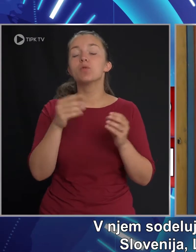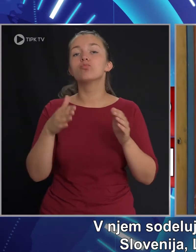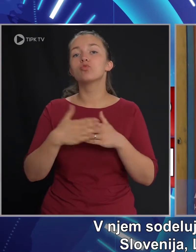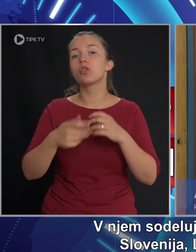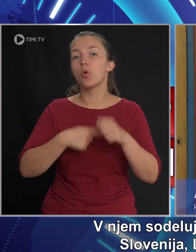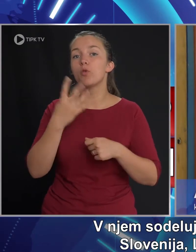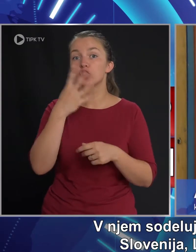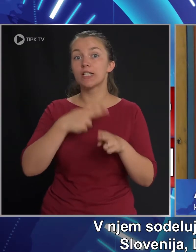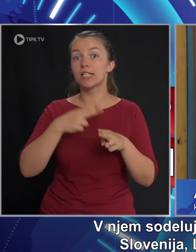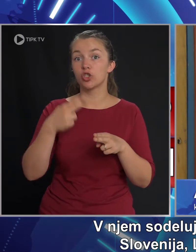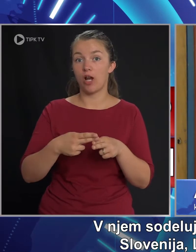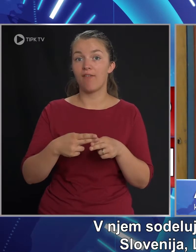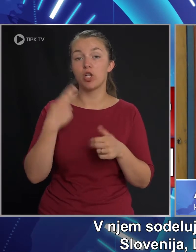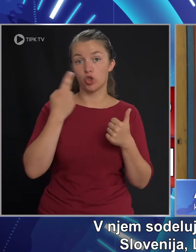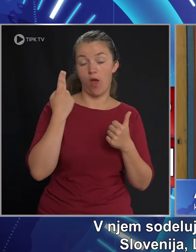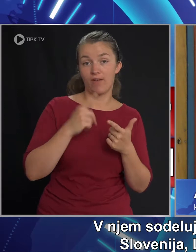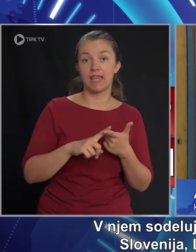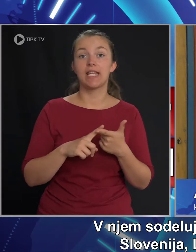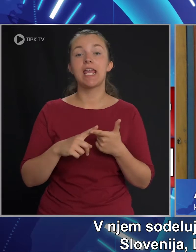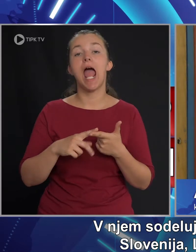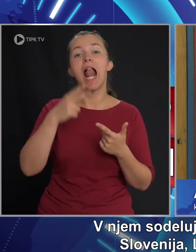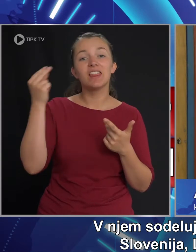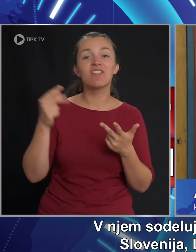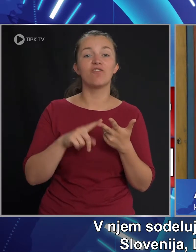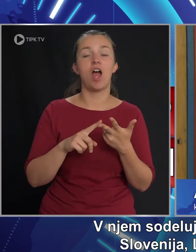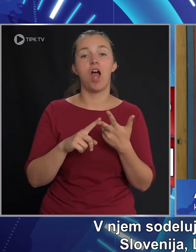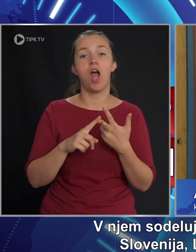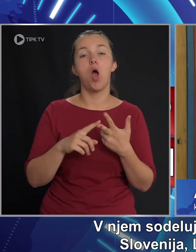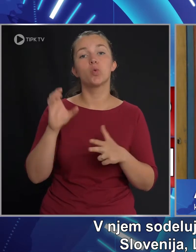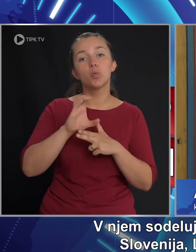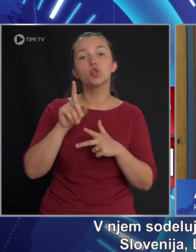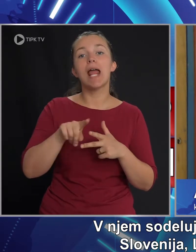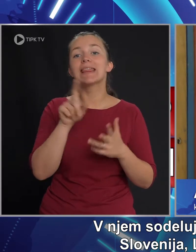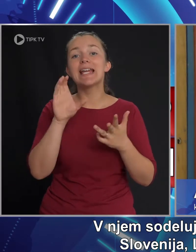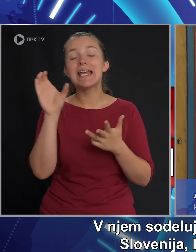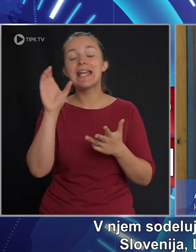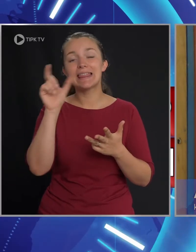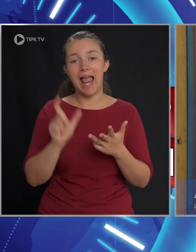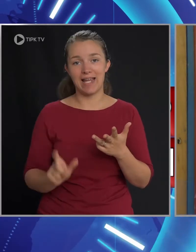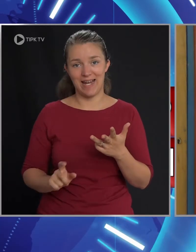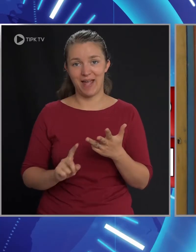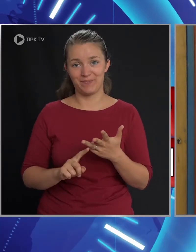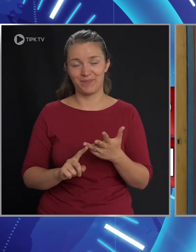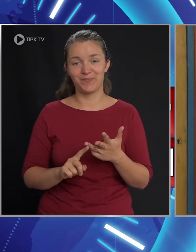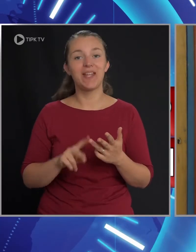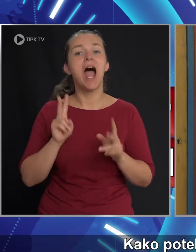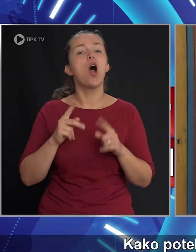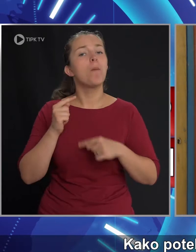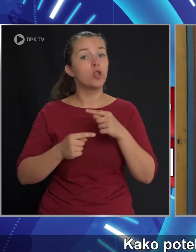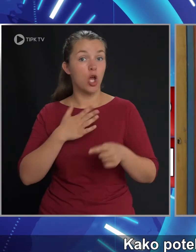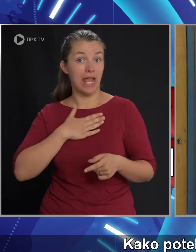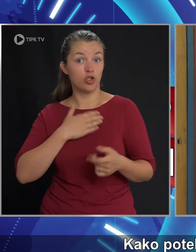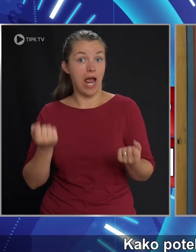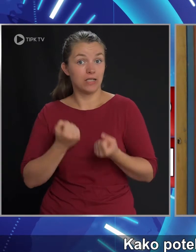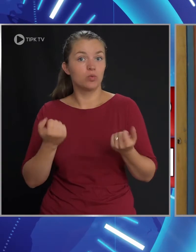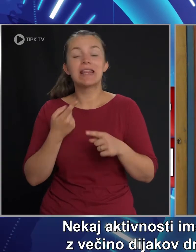njem sodelujemo 4 države, se pravi Slovenija, Litva, Turčija in Italija. Kako